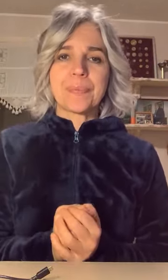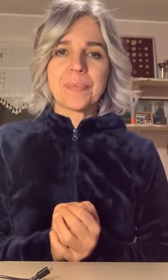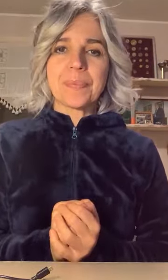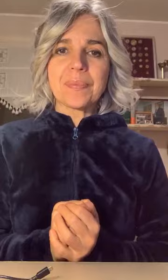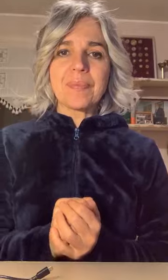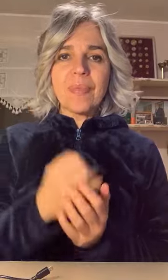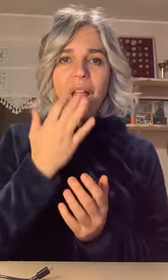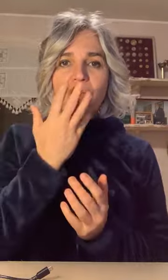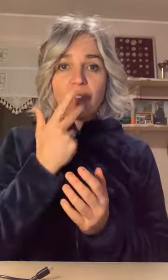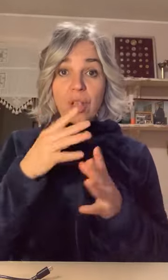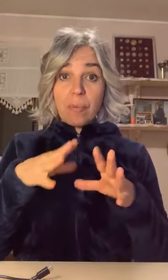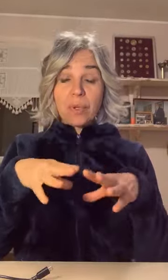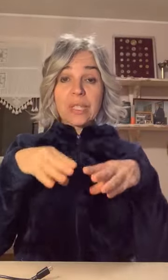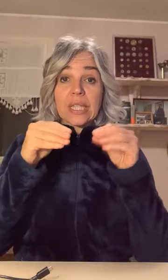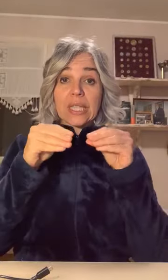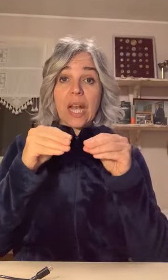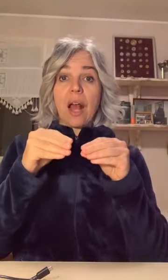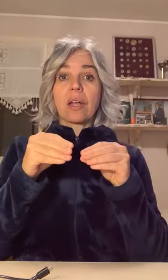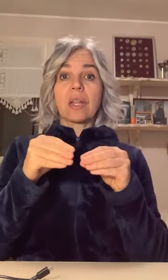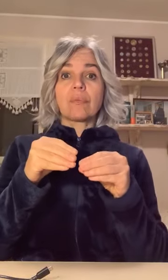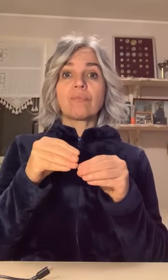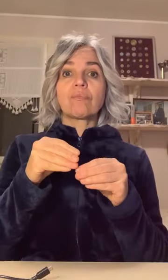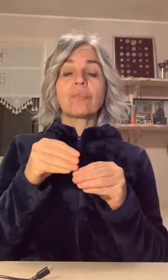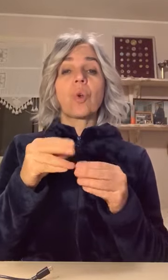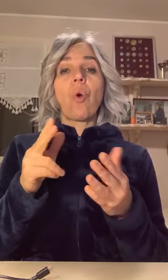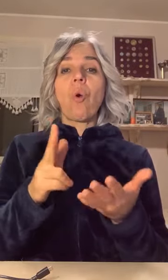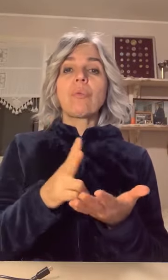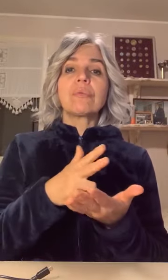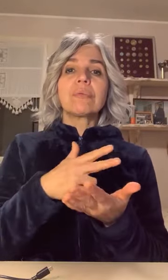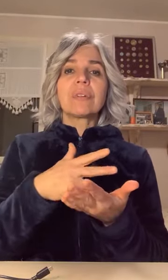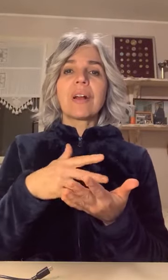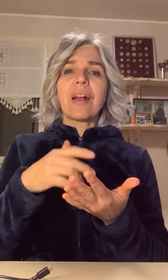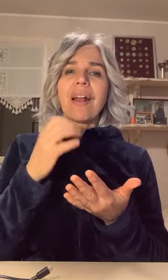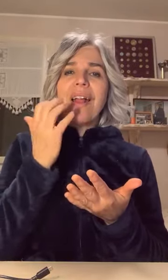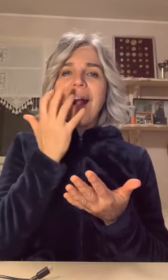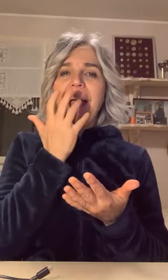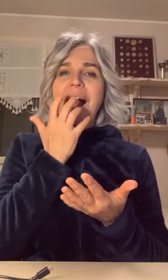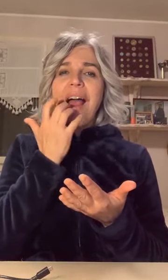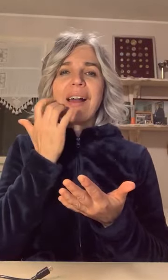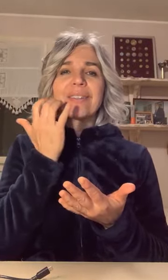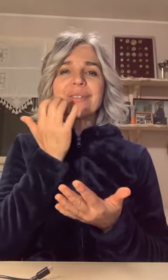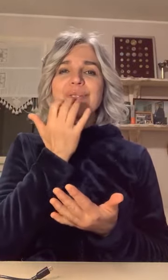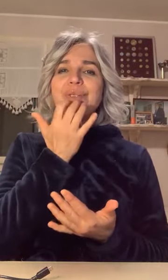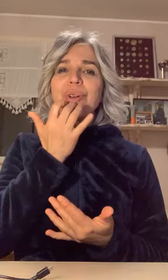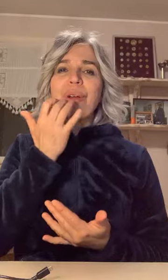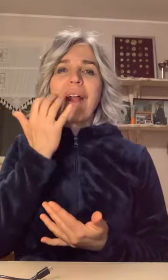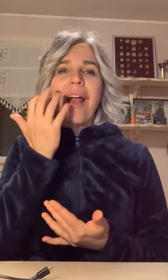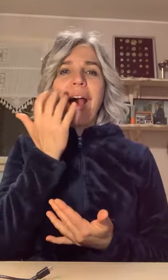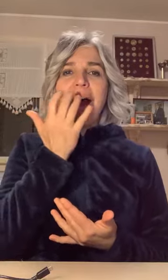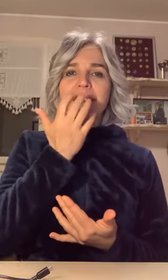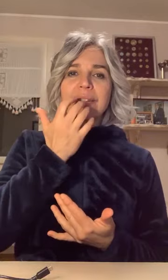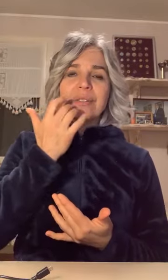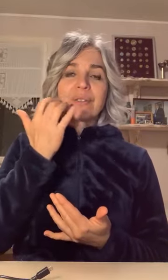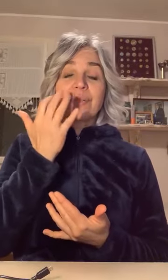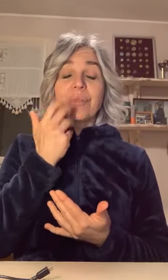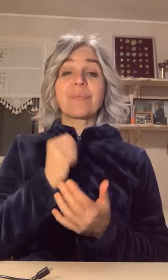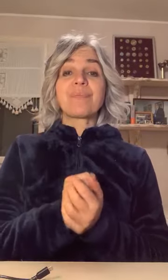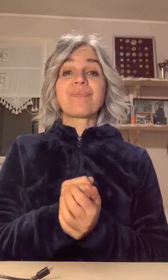Vogliamo iniziare con un canto e chiederò a Katia che ci possa anche presentare questo